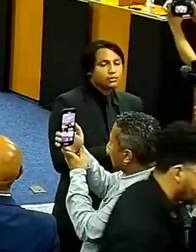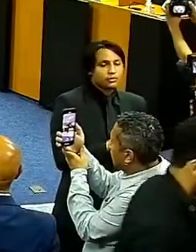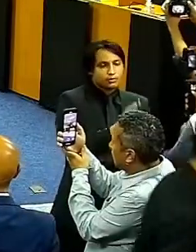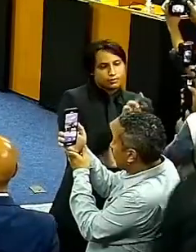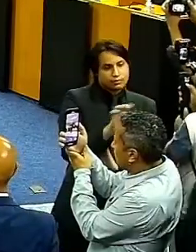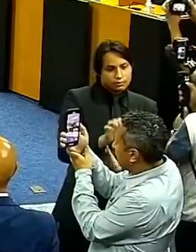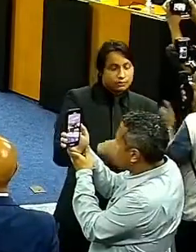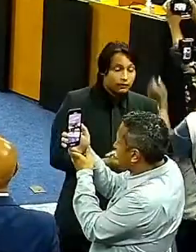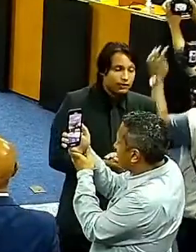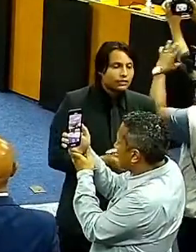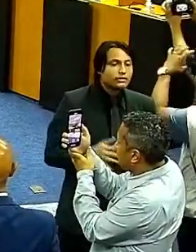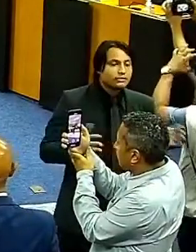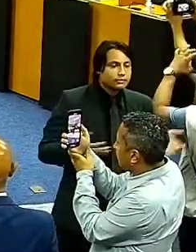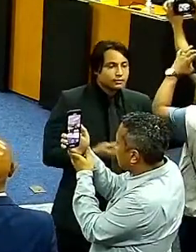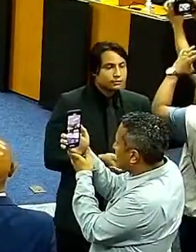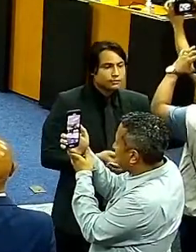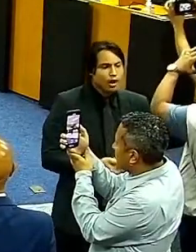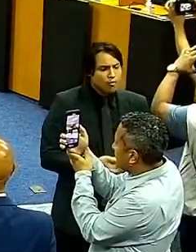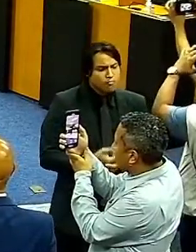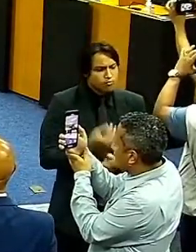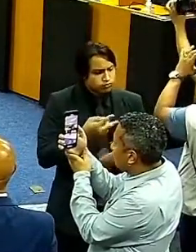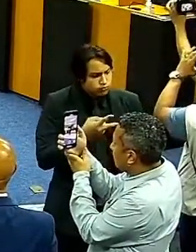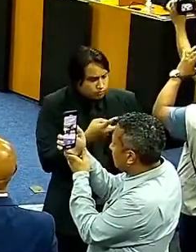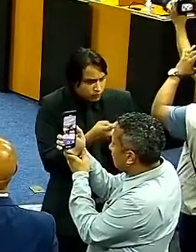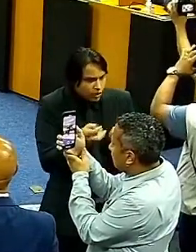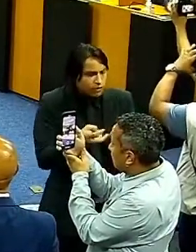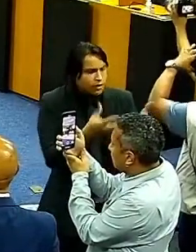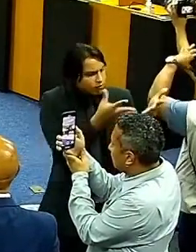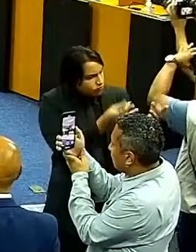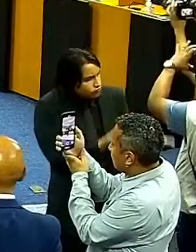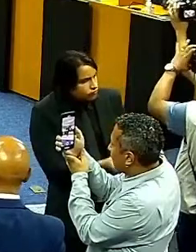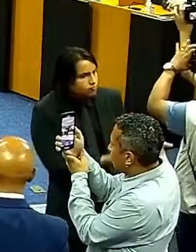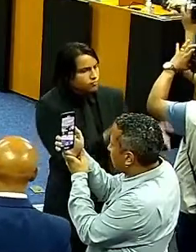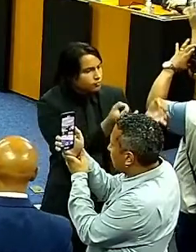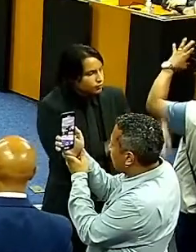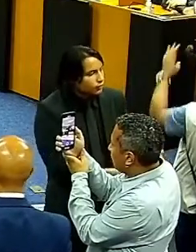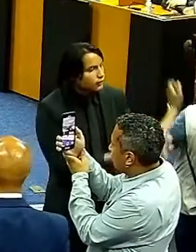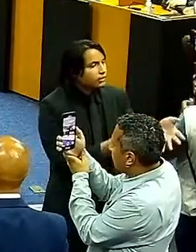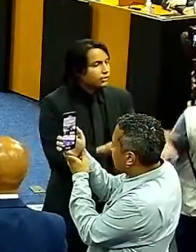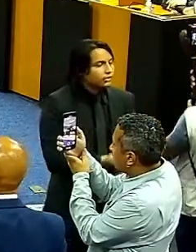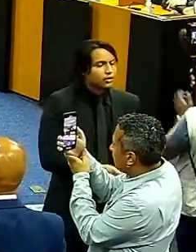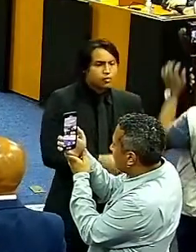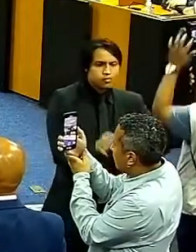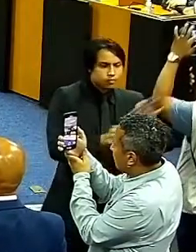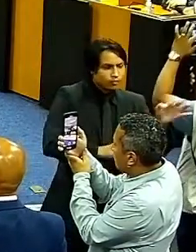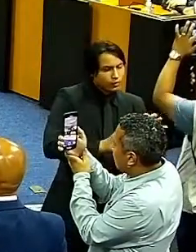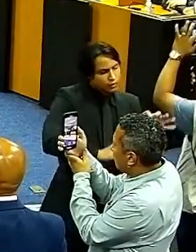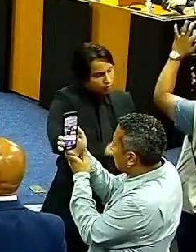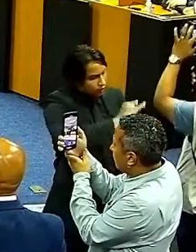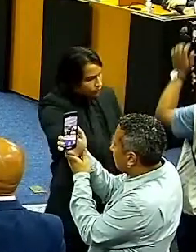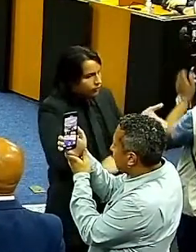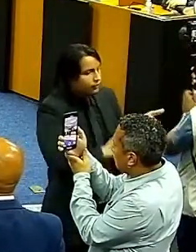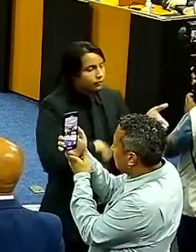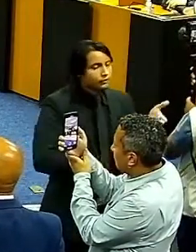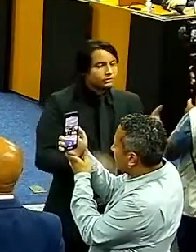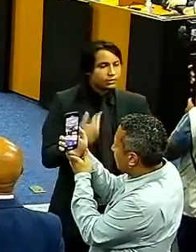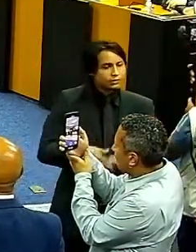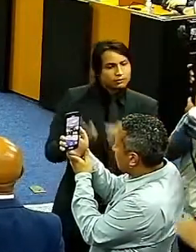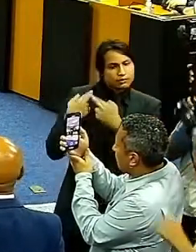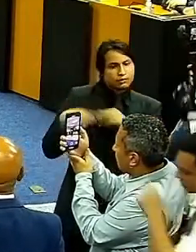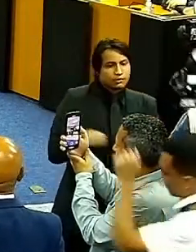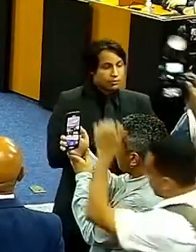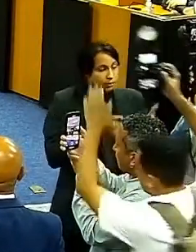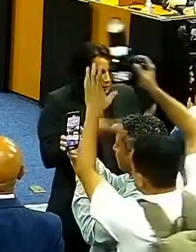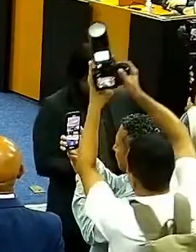Maranhão pelo que com observância das formalidades legais lavrou-se o presente termo de compromisso e posse que